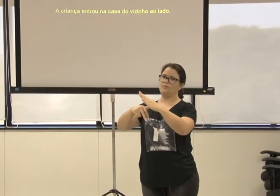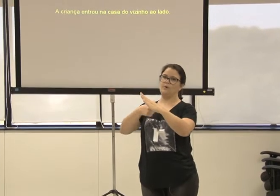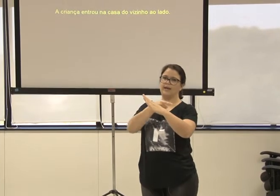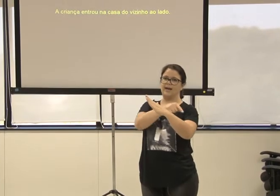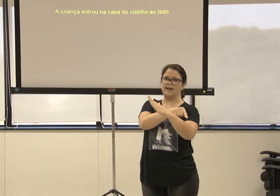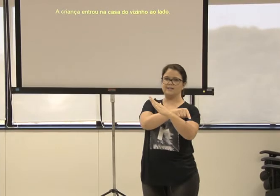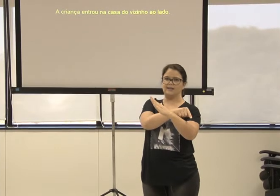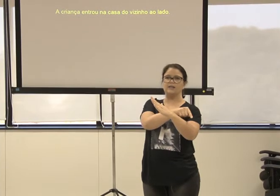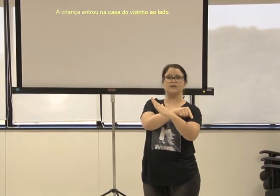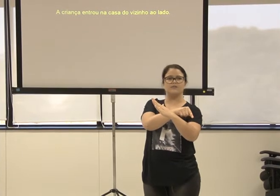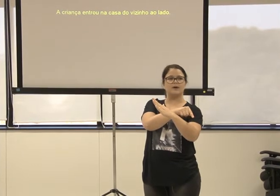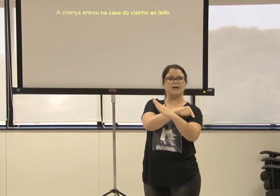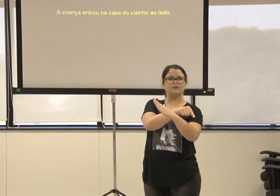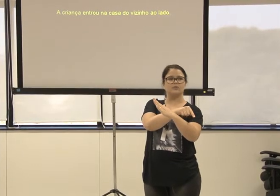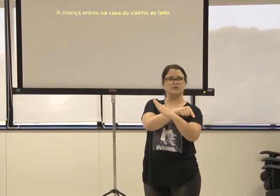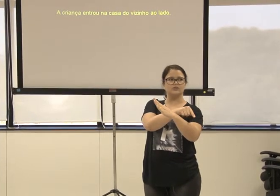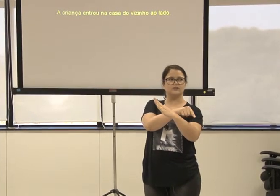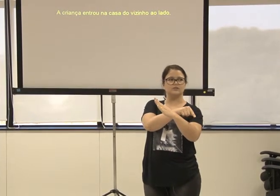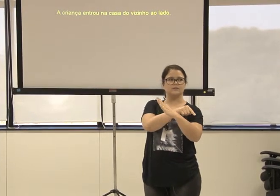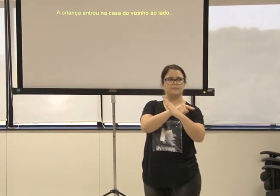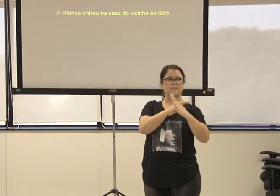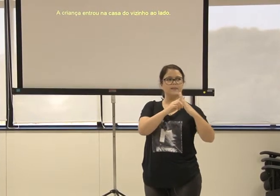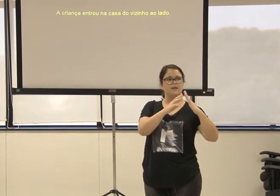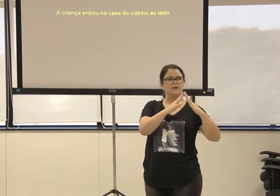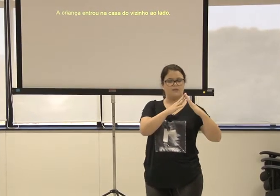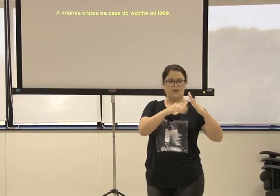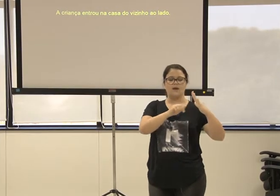Porque a casa dela estava marcada onde?